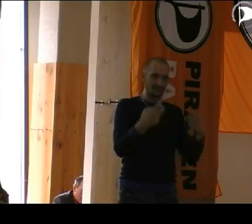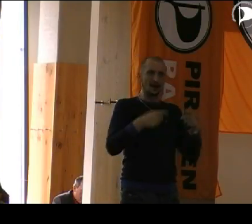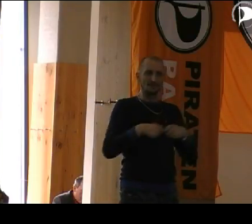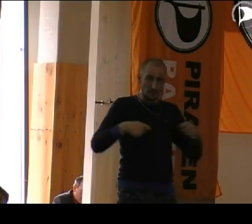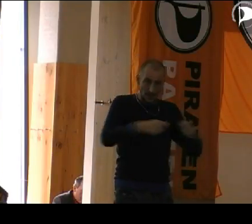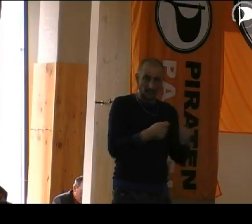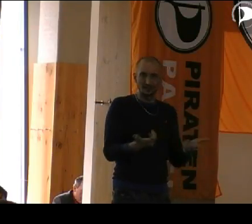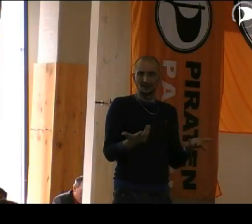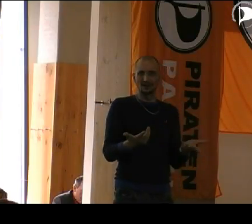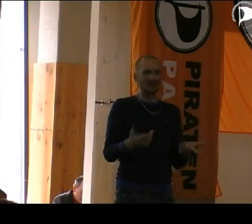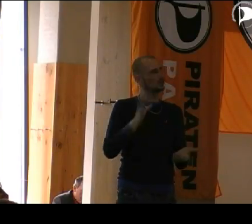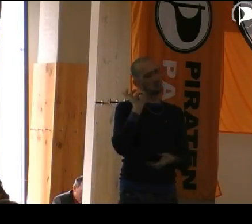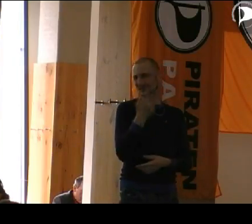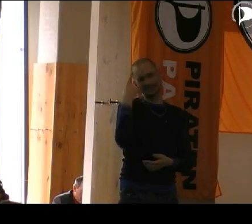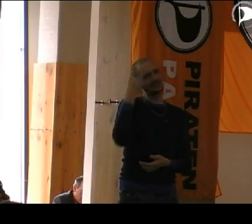leben